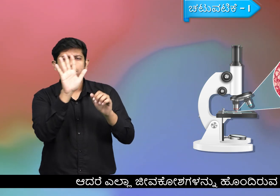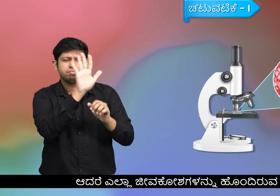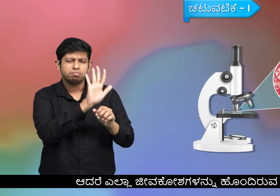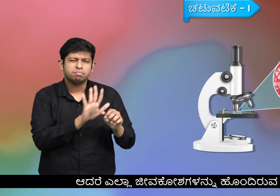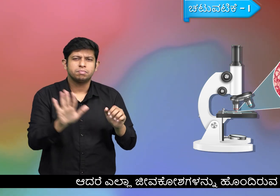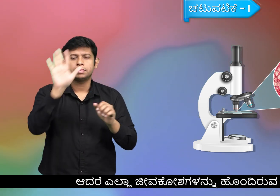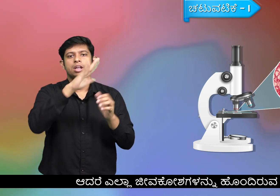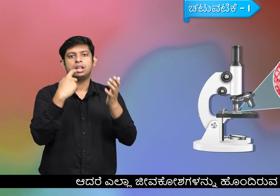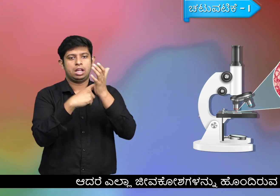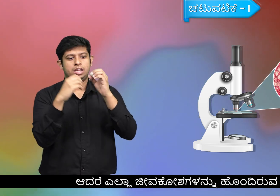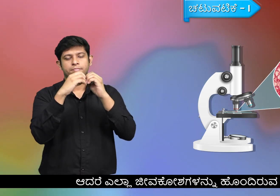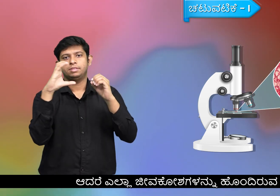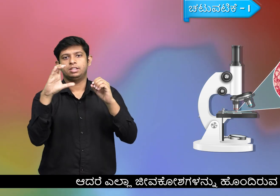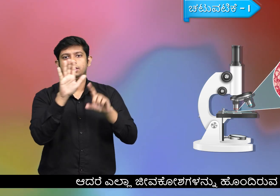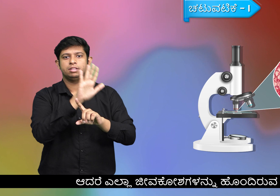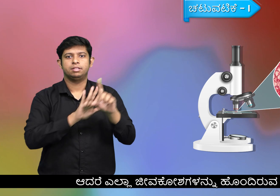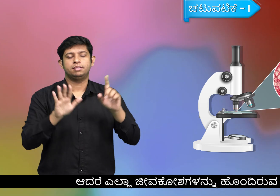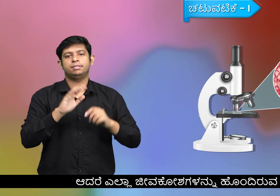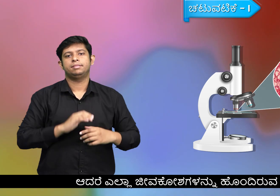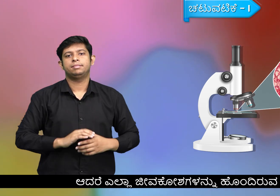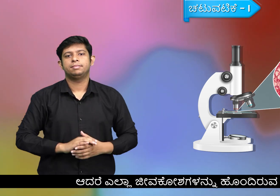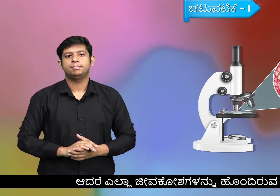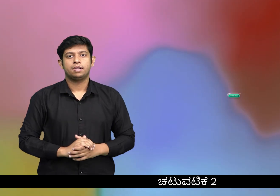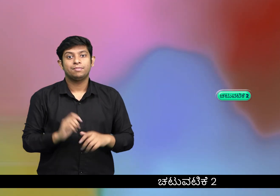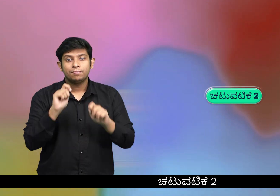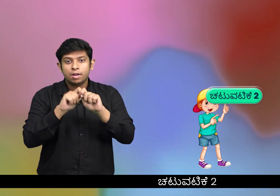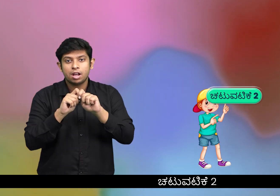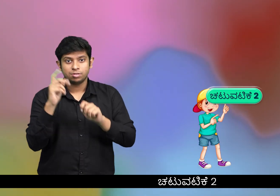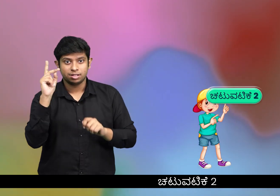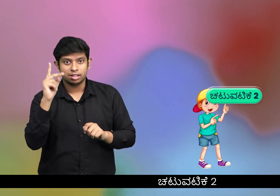ಎಲ್ಲ ಜೀವಕೋಶಗಳನ್ನು ಹೊಂದಿರುವ ರಕ್ತ. ಚಟುವಟಿಕೆ 2: